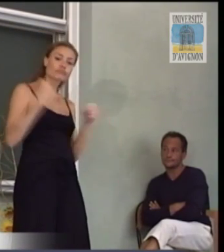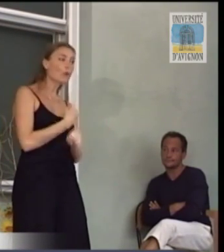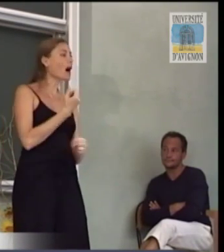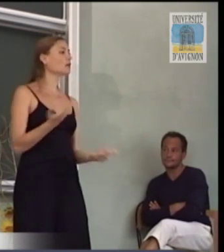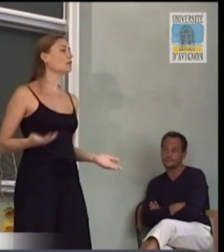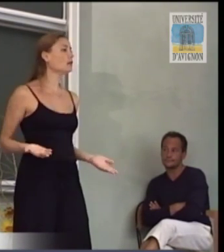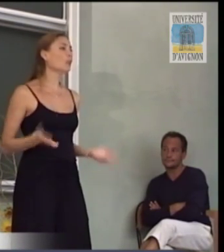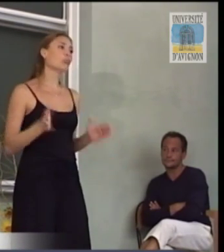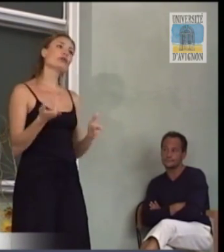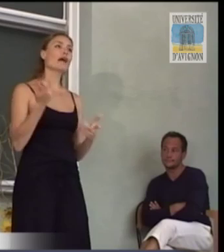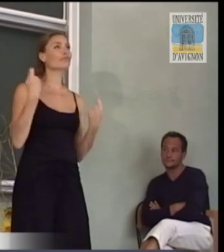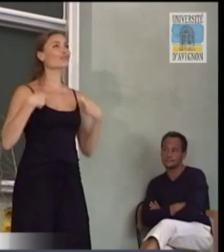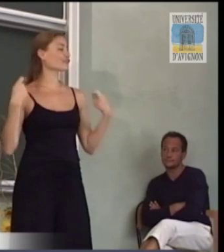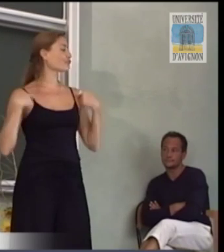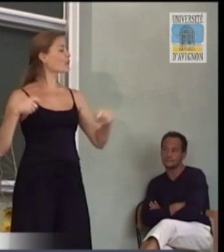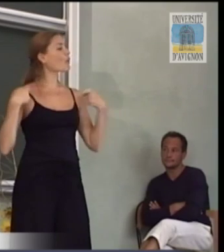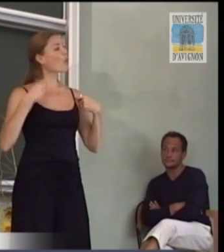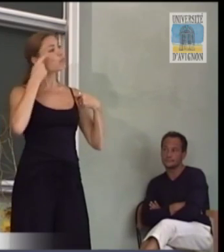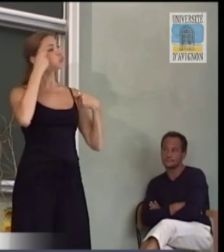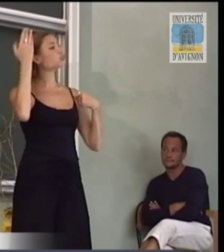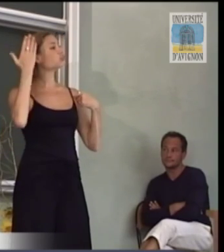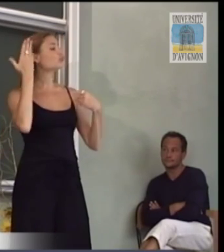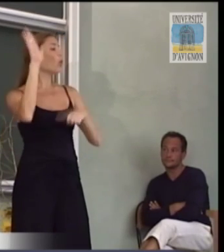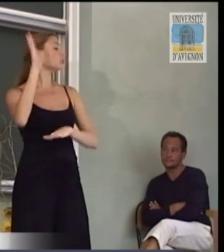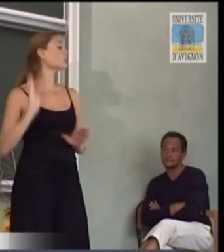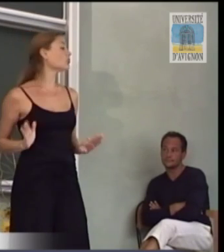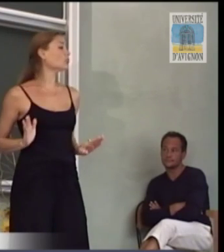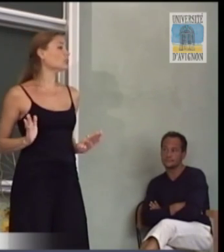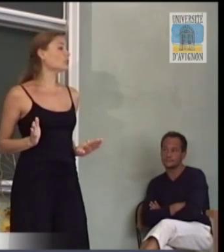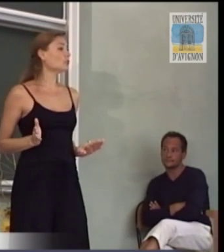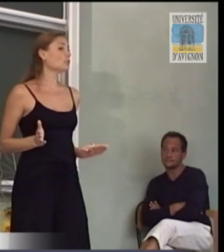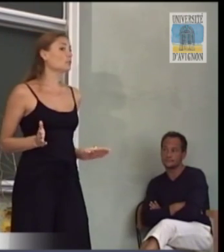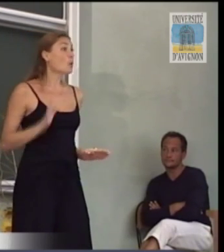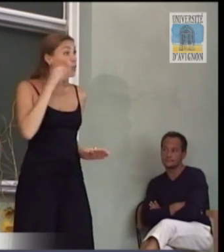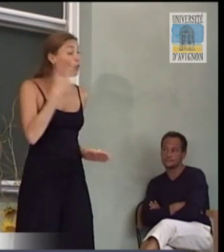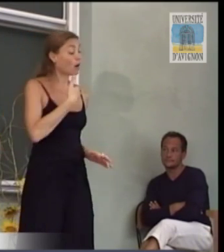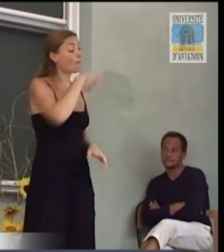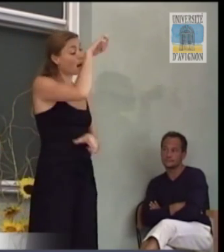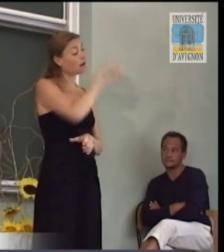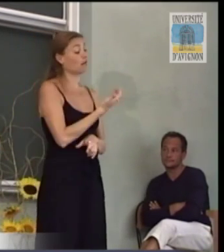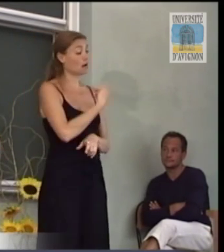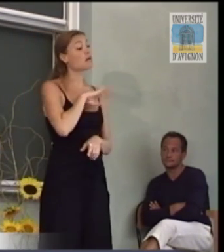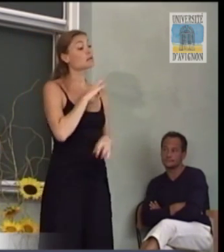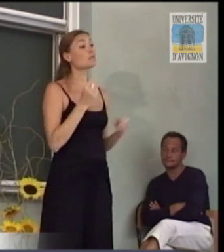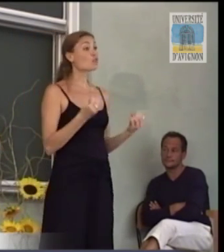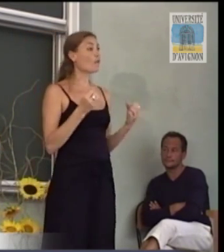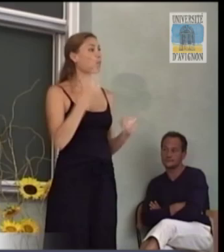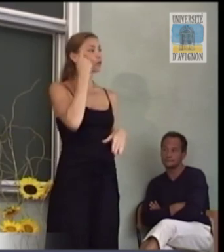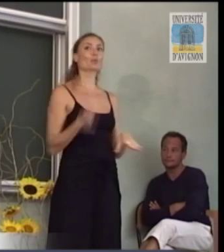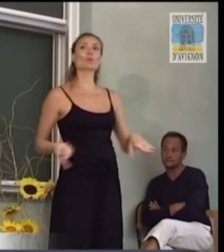aurait pu dépenser autre chose. D'autant plus qu'on sait que la culture ne va pas très bien. Donc cette dépense, il faut qu'elle soit